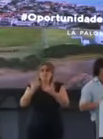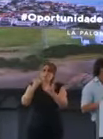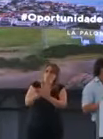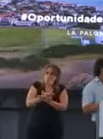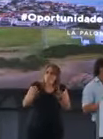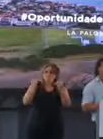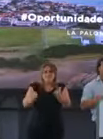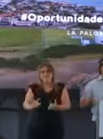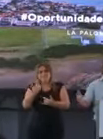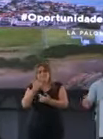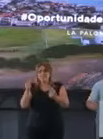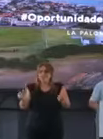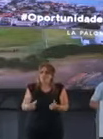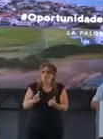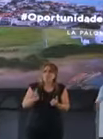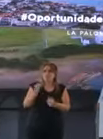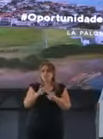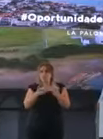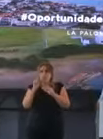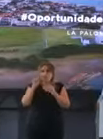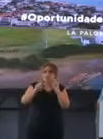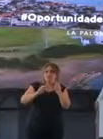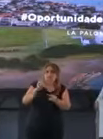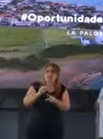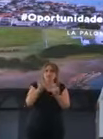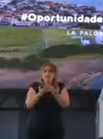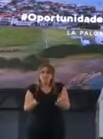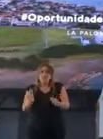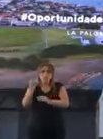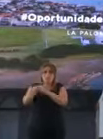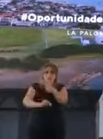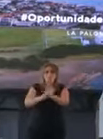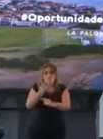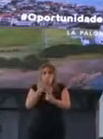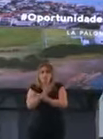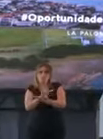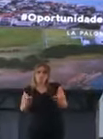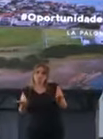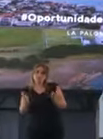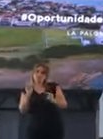se ve, ahora se palpa. Empezamos a estar en la vidriera.